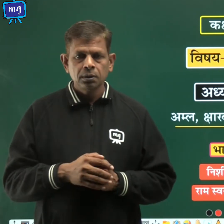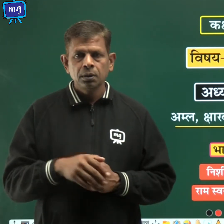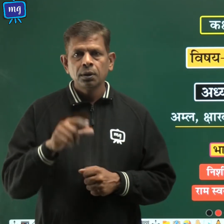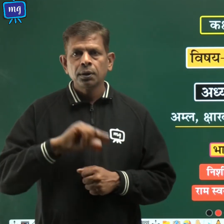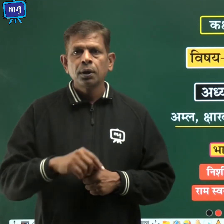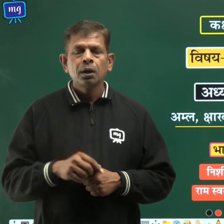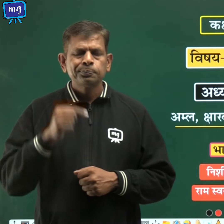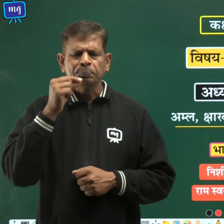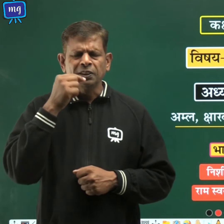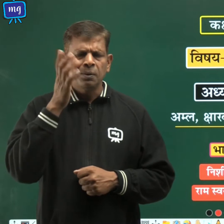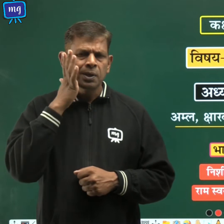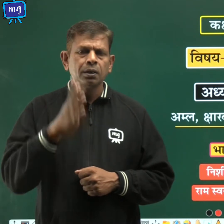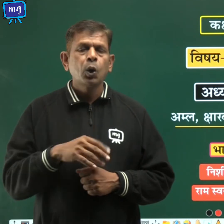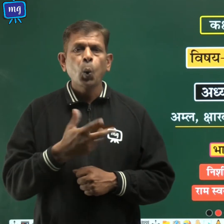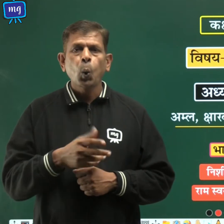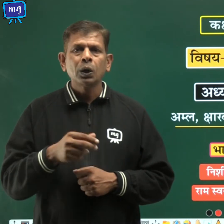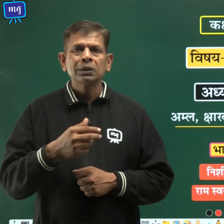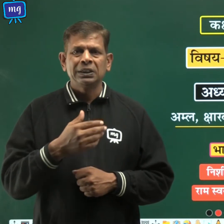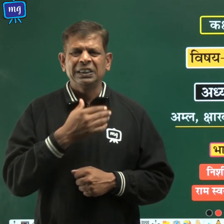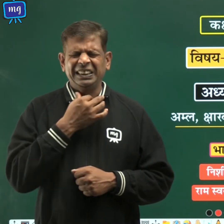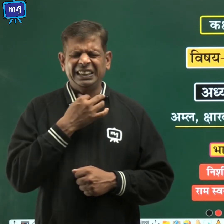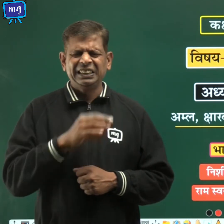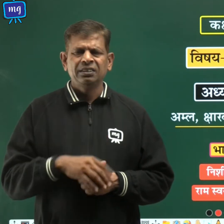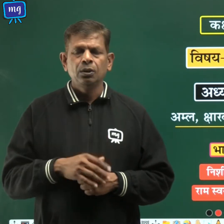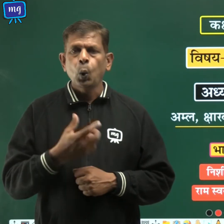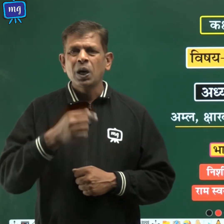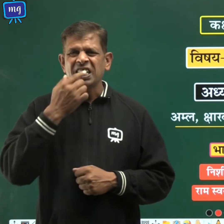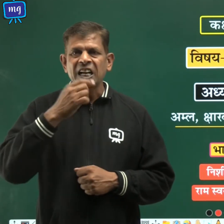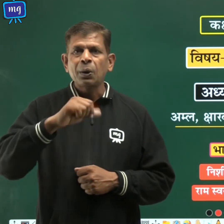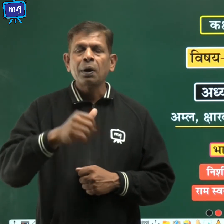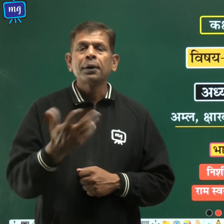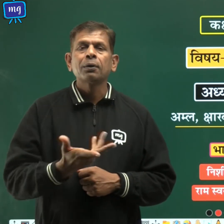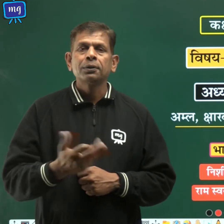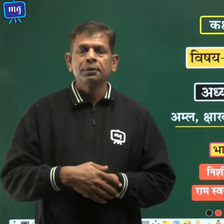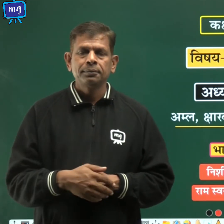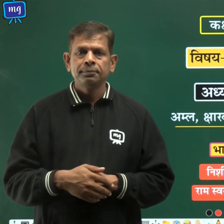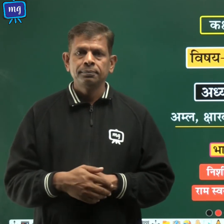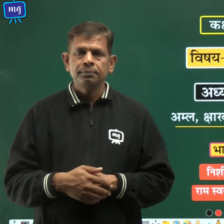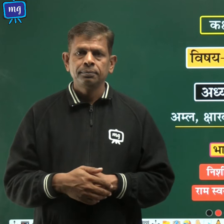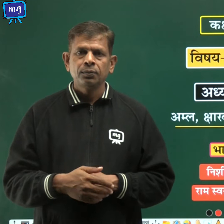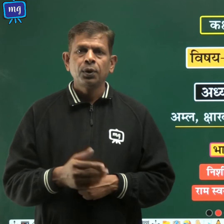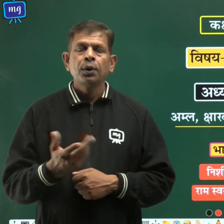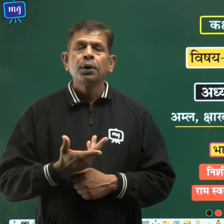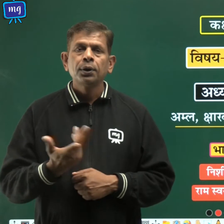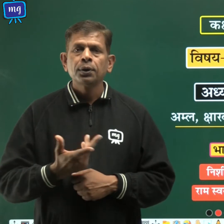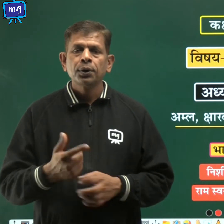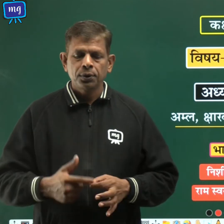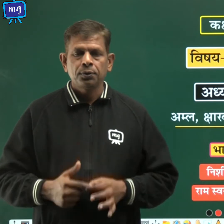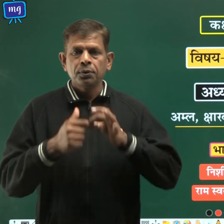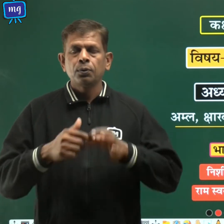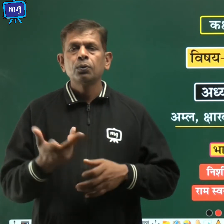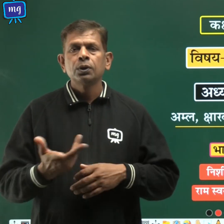कि अम्ल, क्षारक और लवण क्या होते हैं, इनके क्या गुण होते